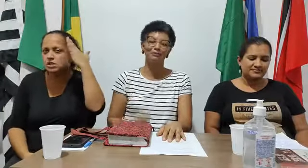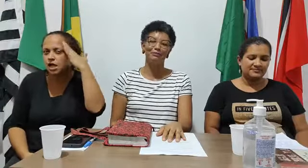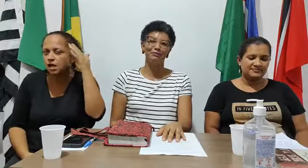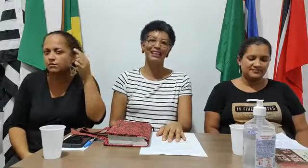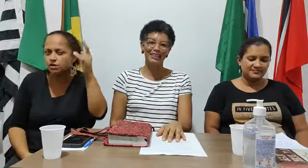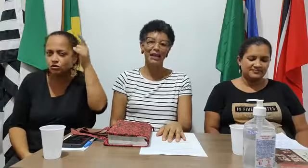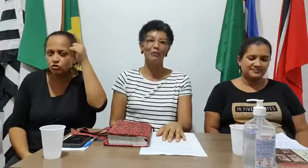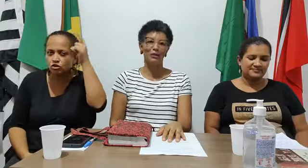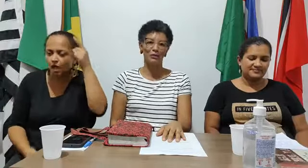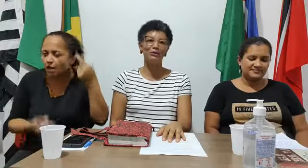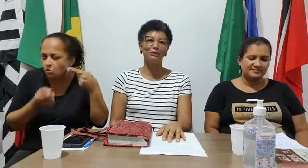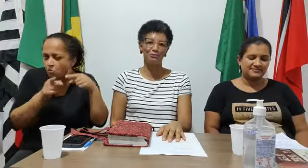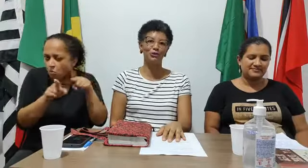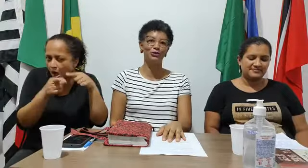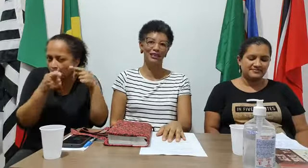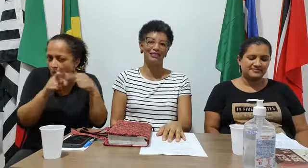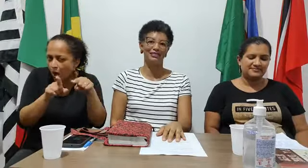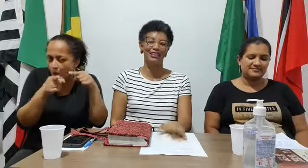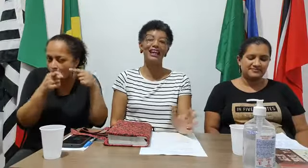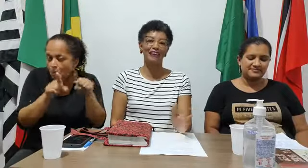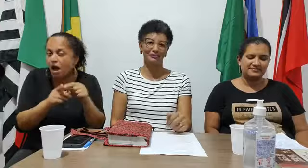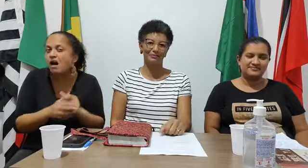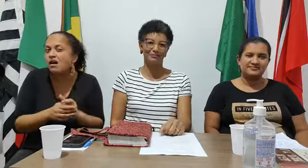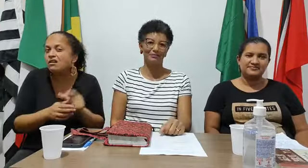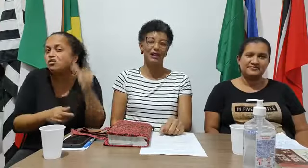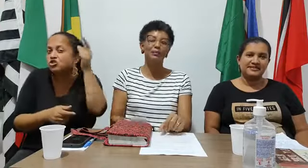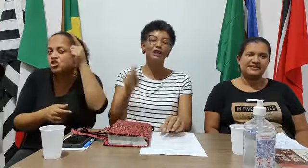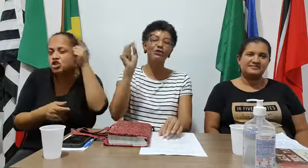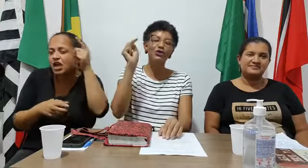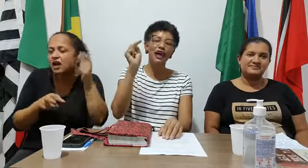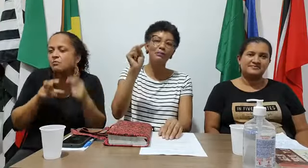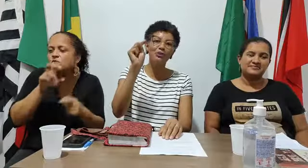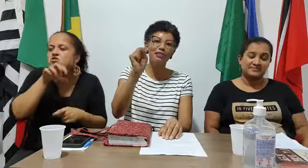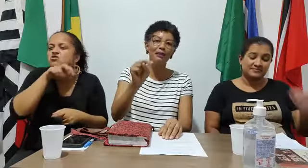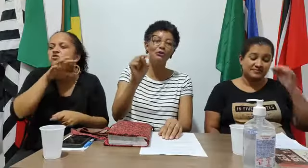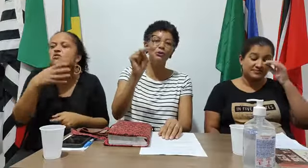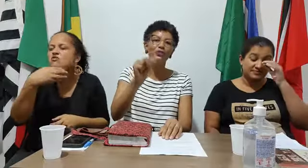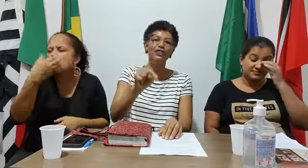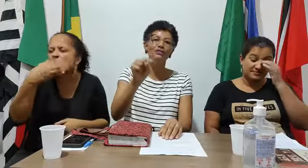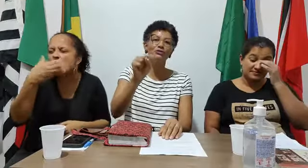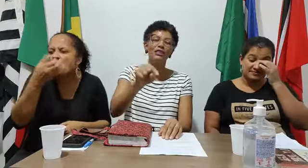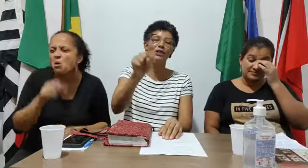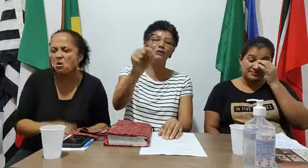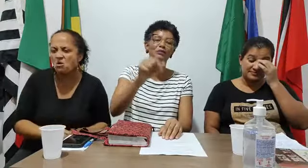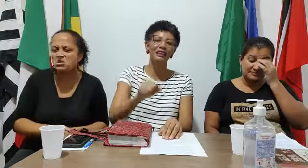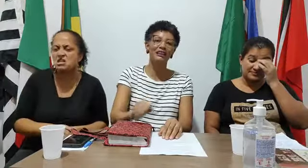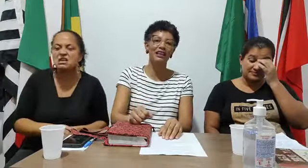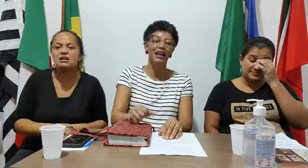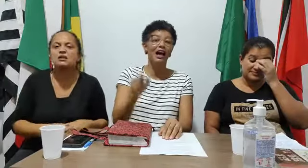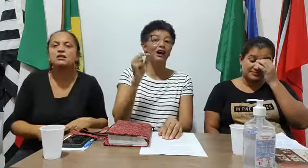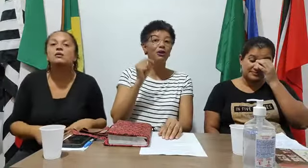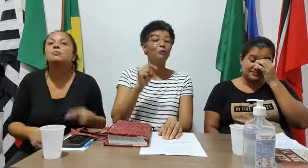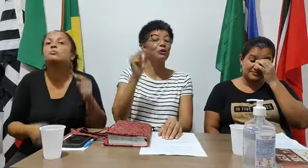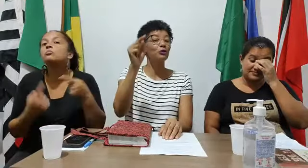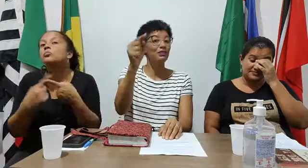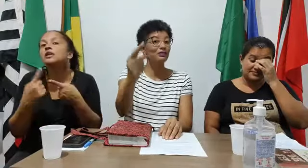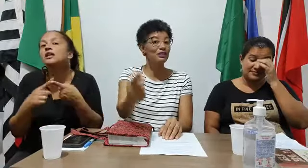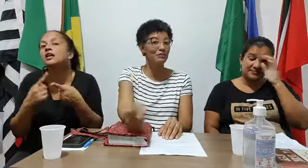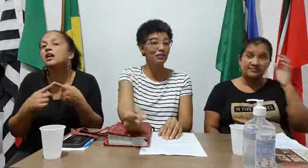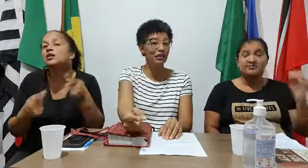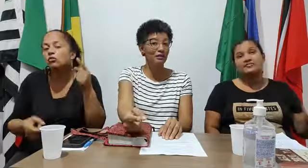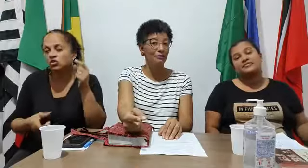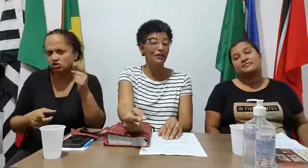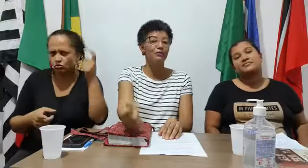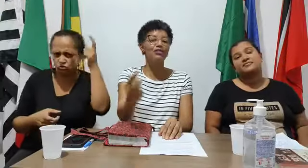quem tentar para comer do fruto lá? Quem? Porque o diabo sabe do poder de influência que uma mulher tem. Agora eu pergunto para